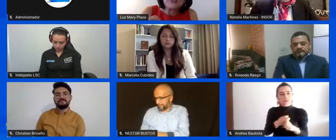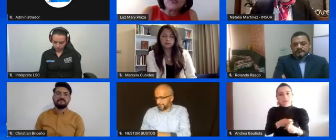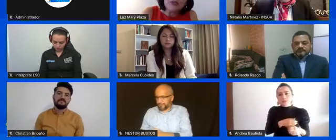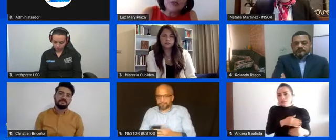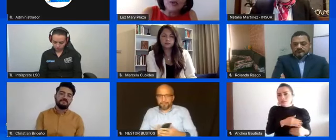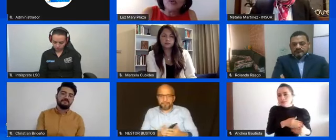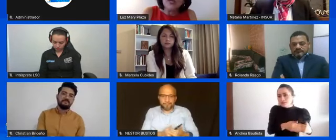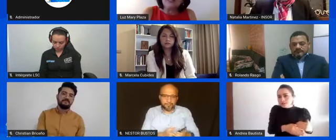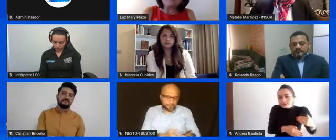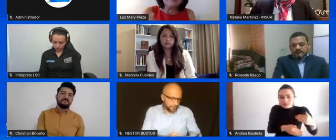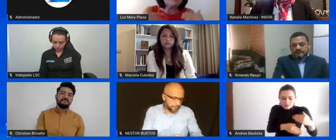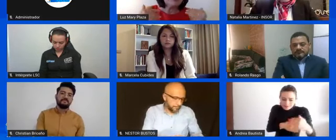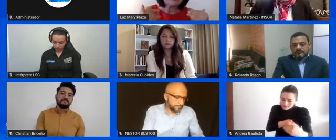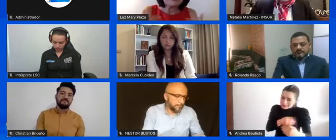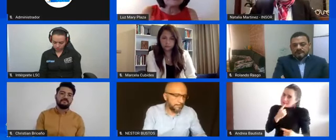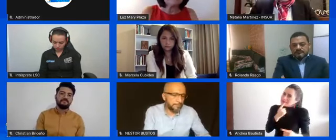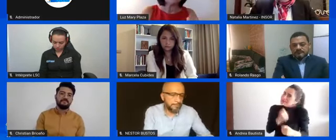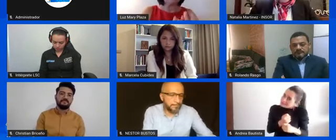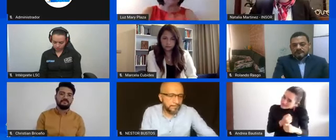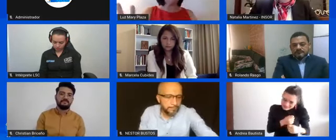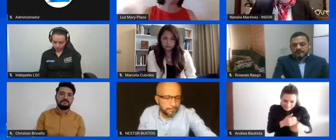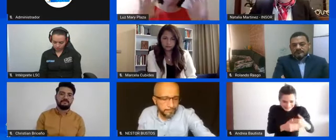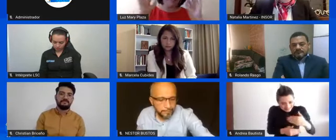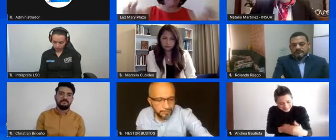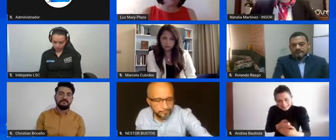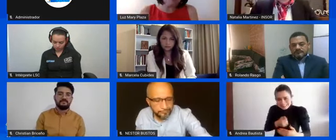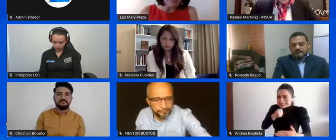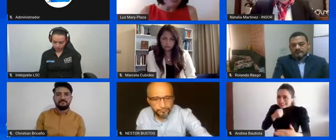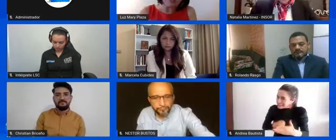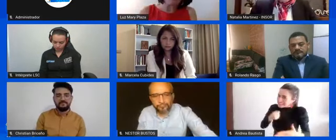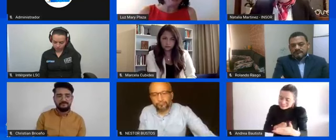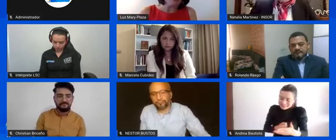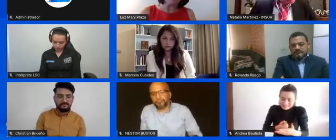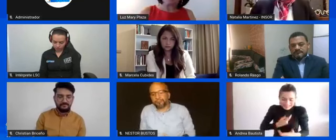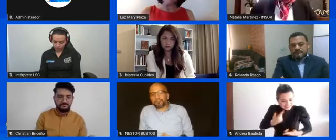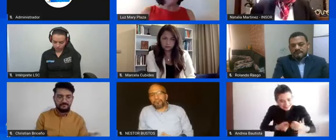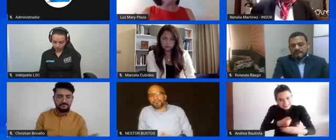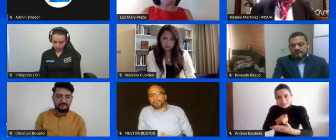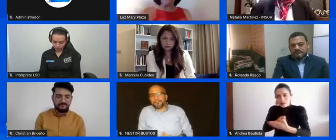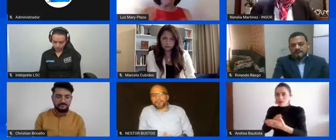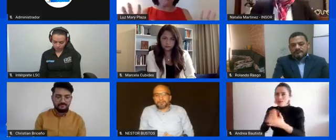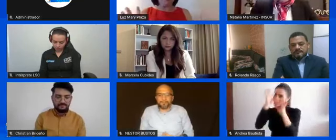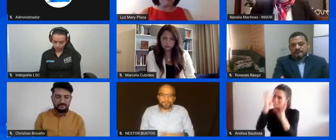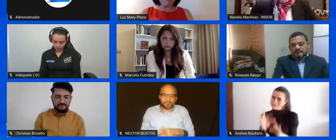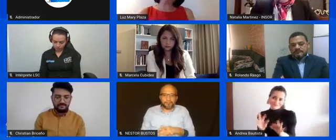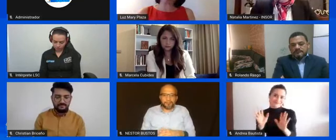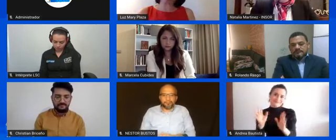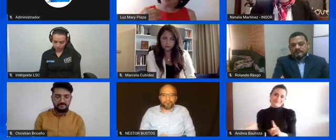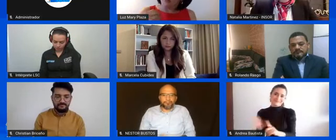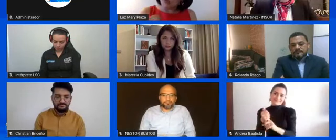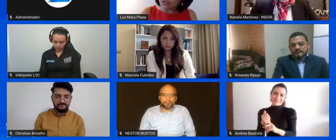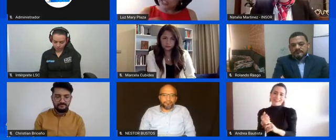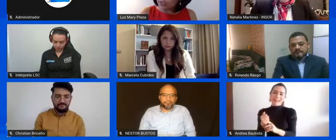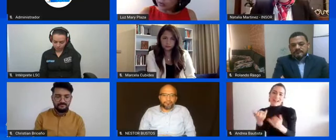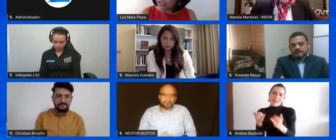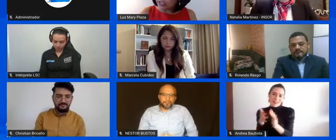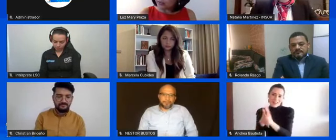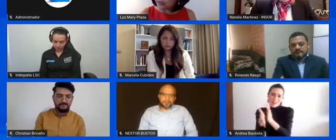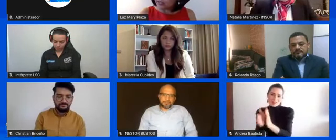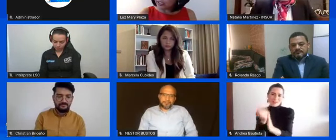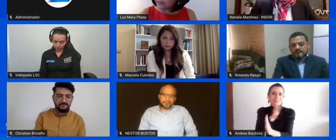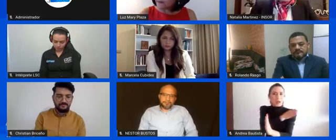proceso duro, de mucha resistencia, pero lo hicimos. El punto ahora lo estoy contando como pasó, pero fueron muchas